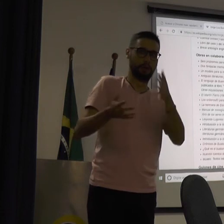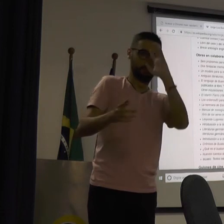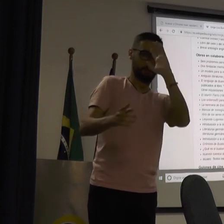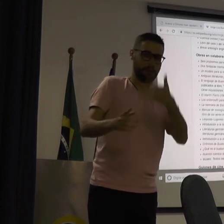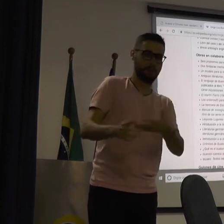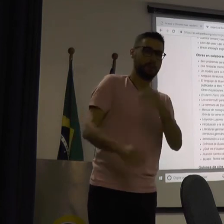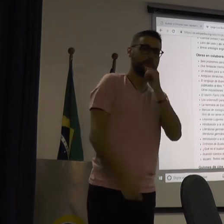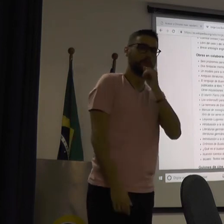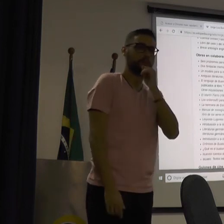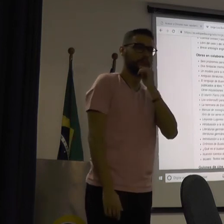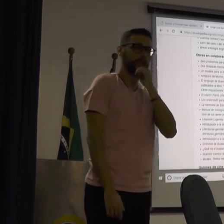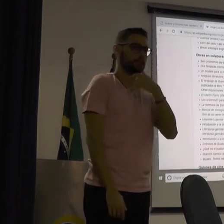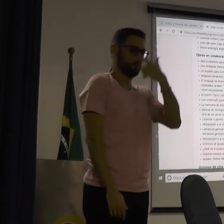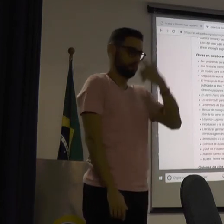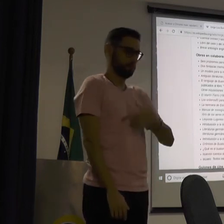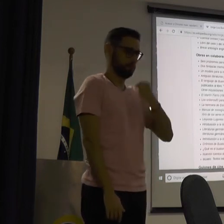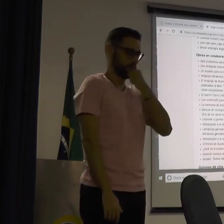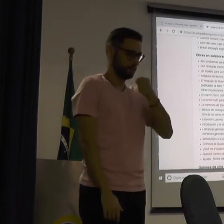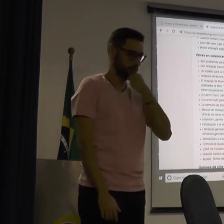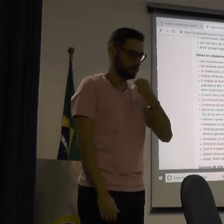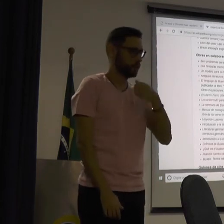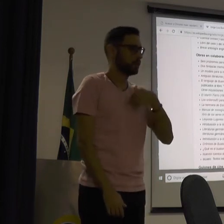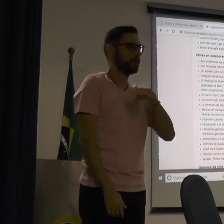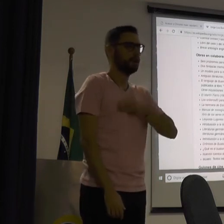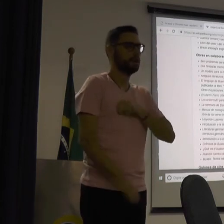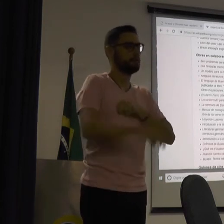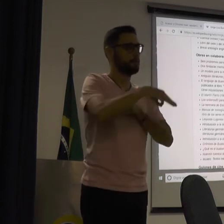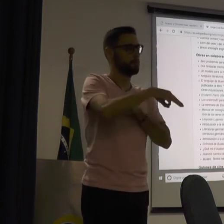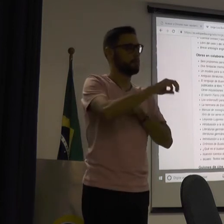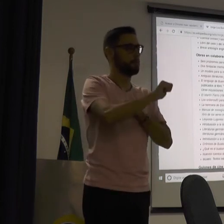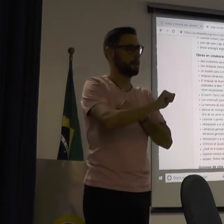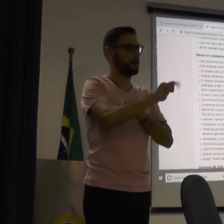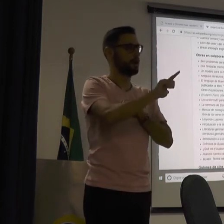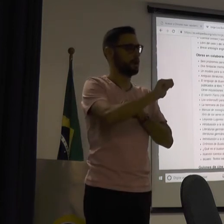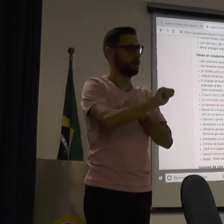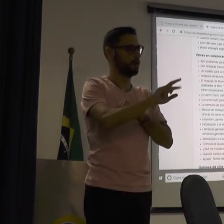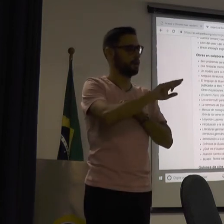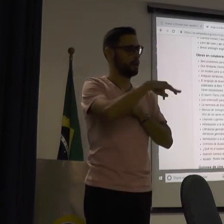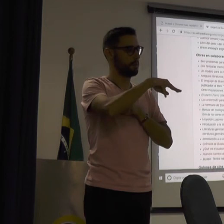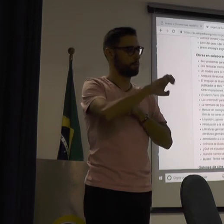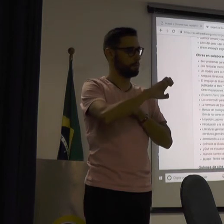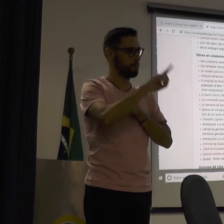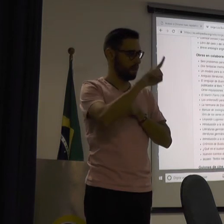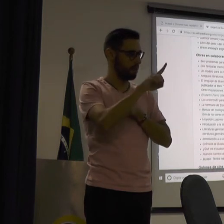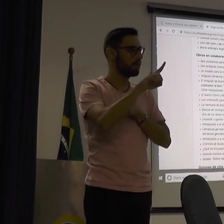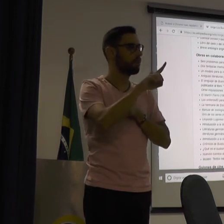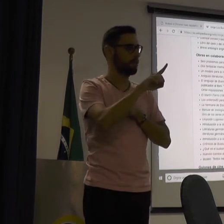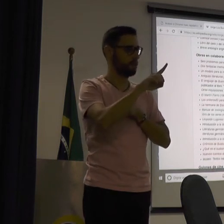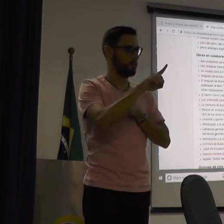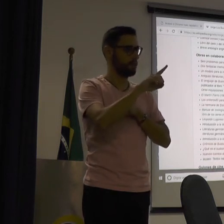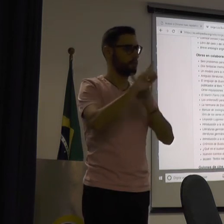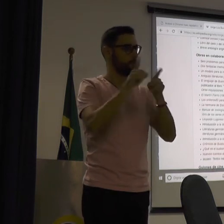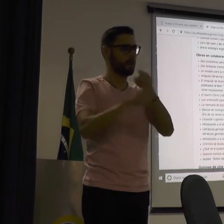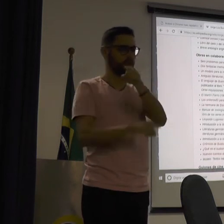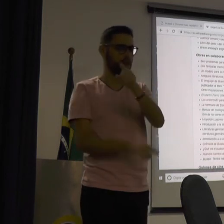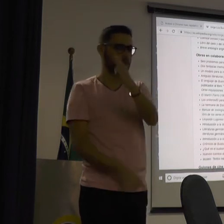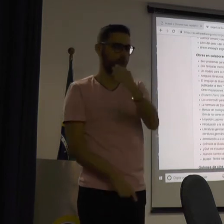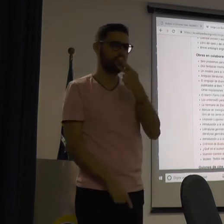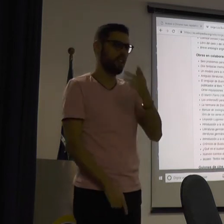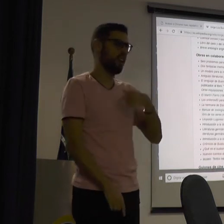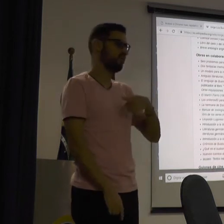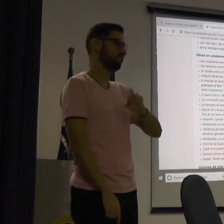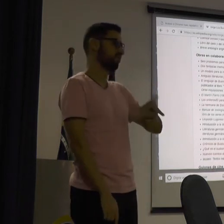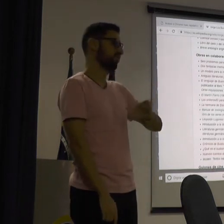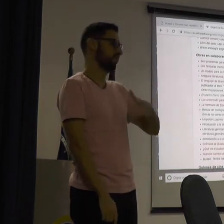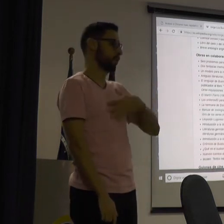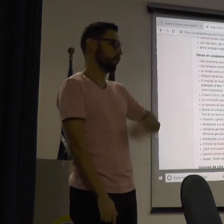Mallarmé, favorável a quem venceu na história literária. O Borges fala assim: não, olha, eu prefiro o Victor Hugo. Você lembra daquele